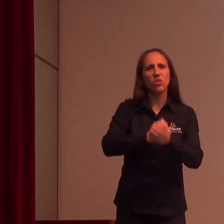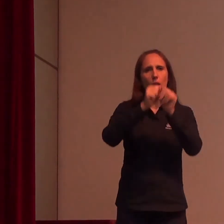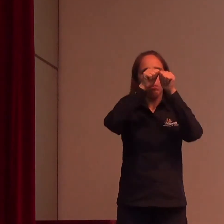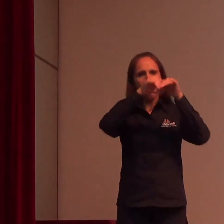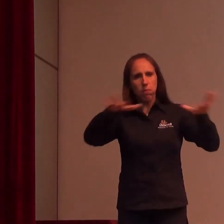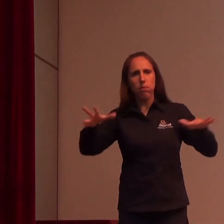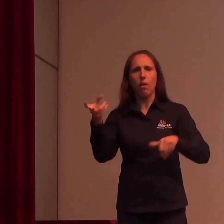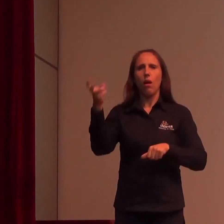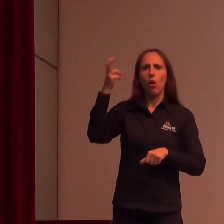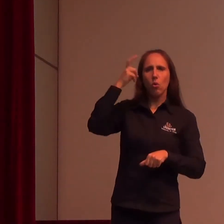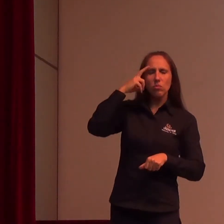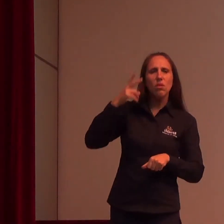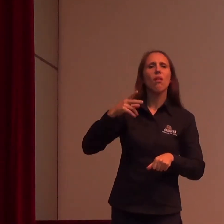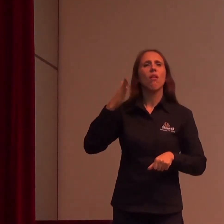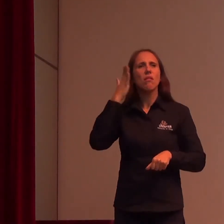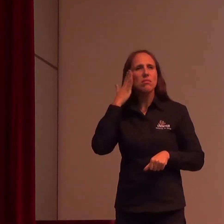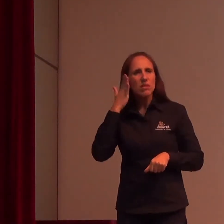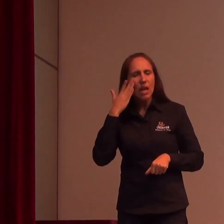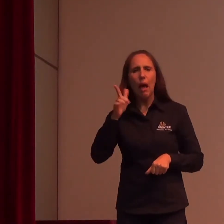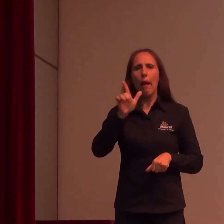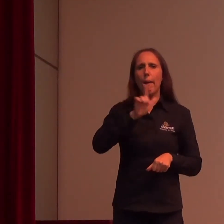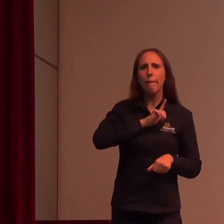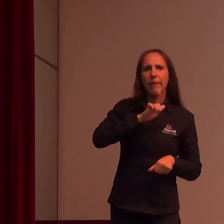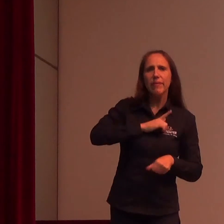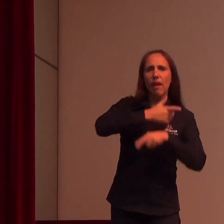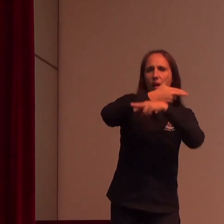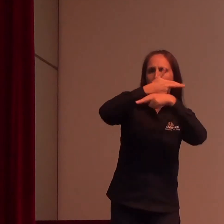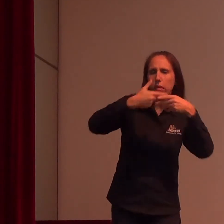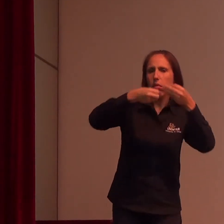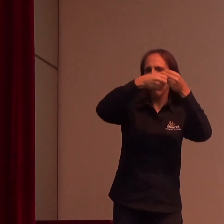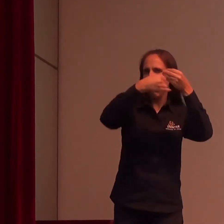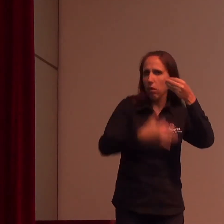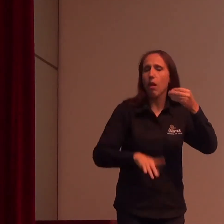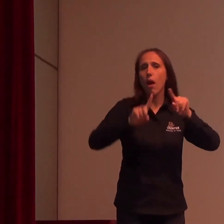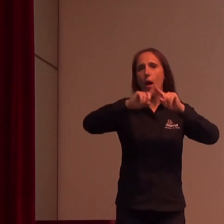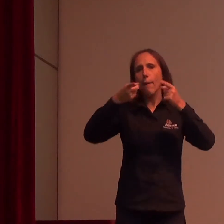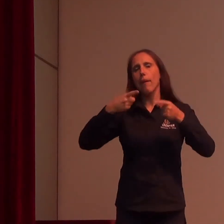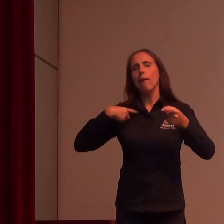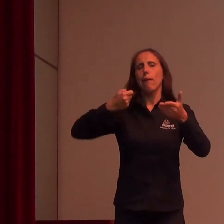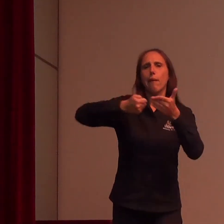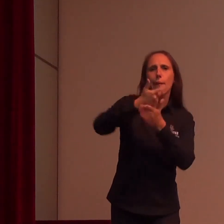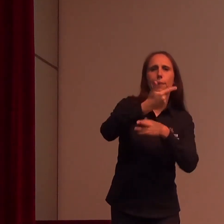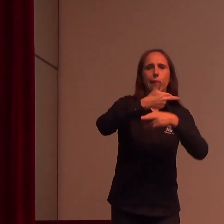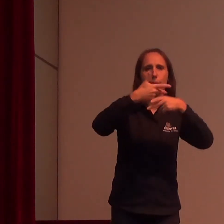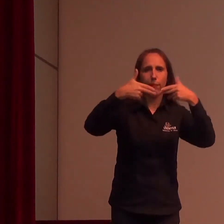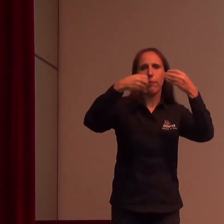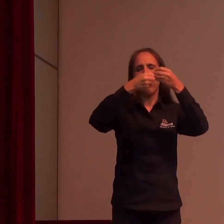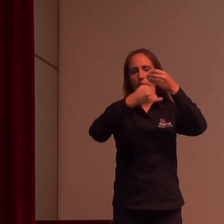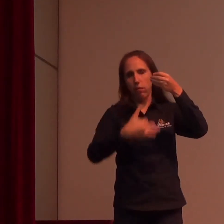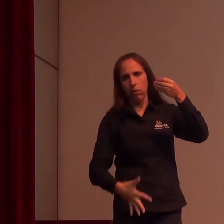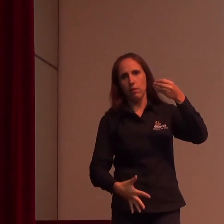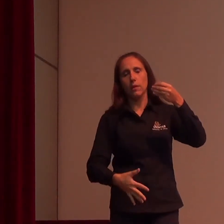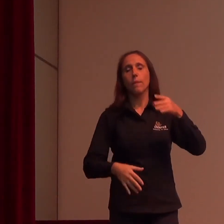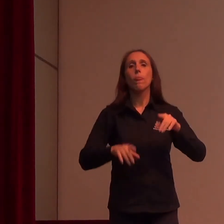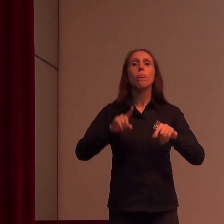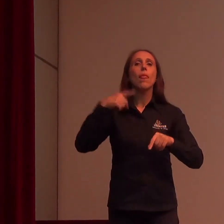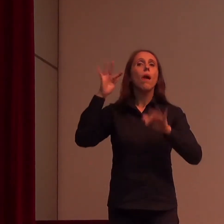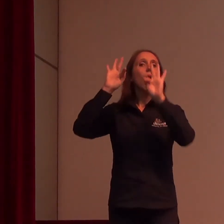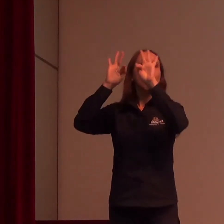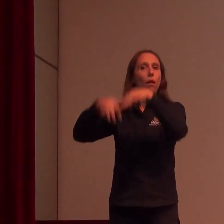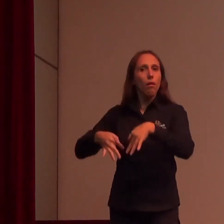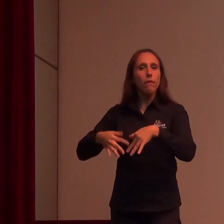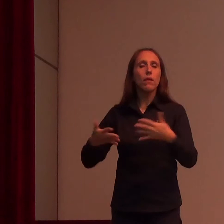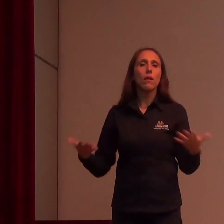porque embora reconheça o direito autoral, mas eu também comprei, tenho o direito do acesso, aquela coisa nada toda, e no final, assim,